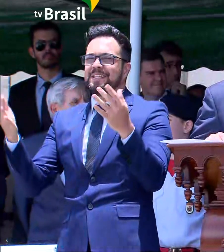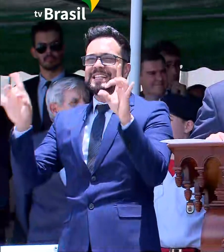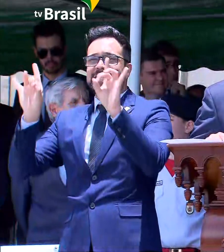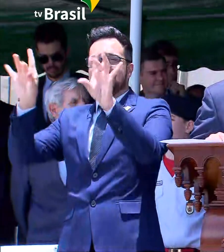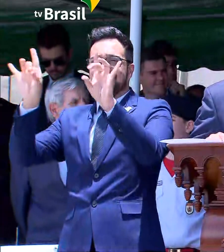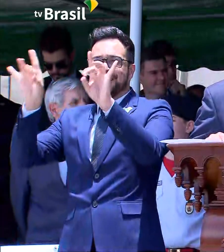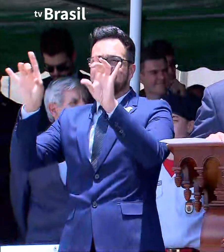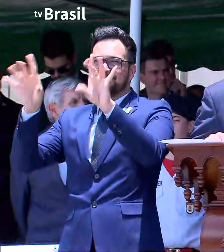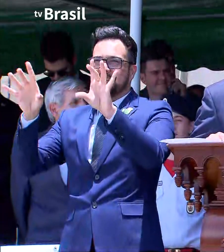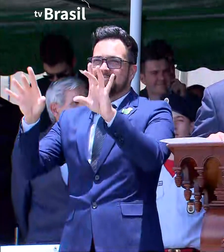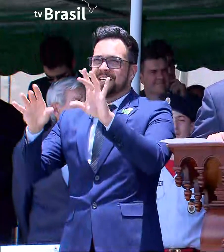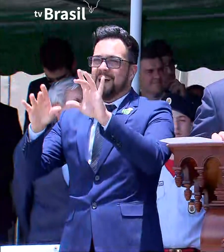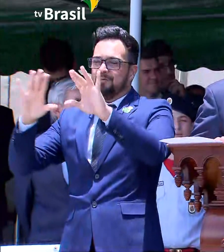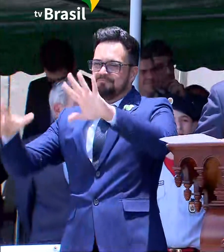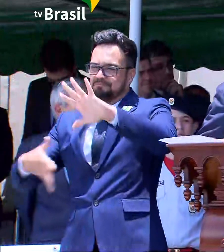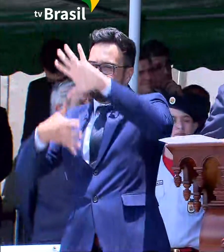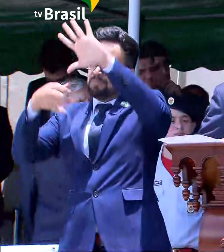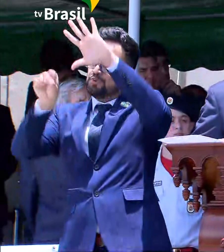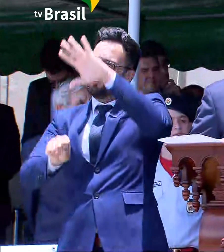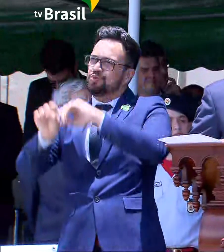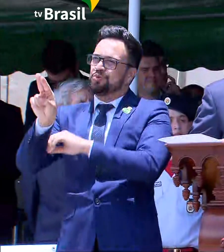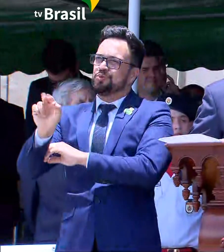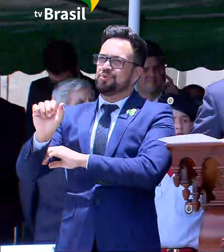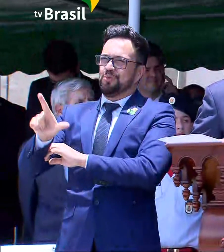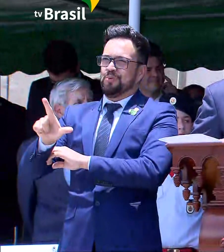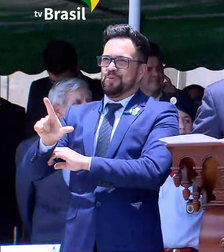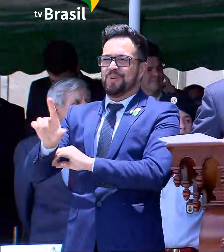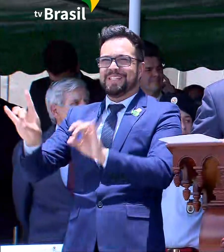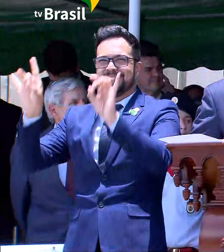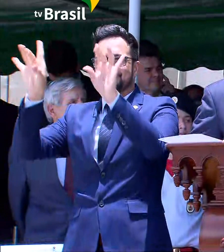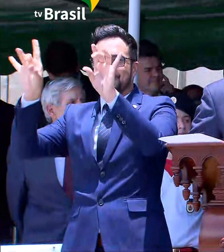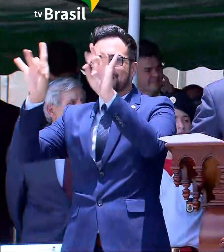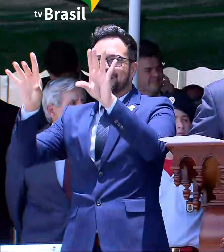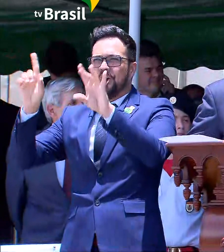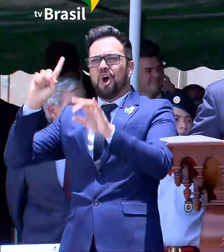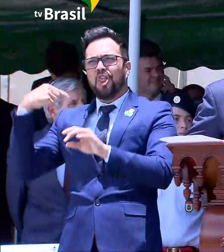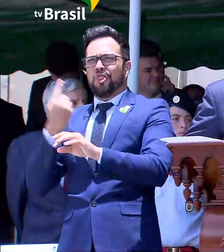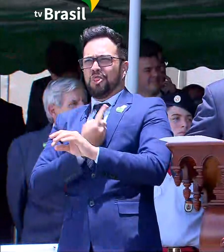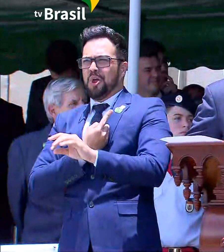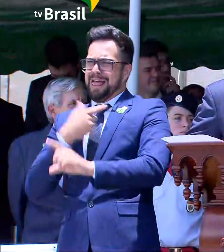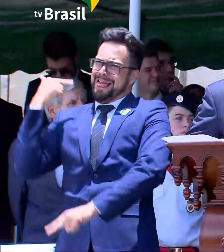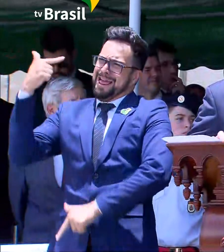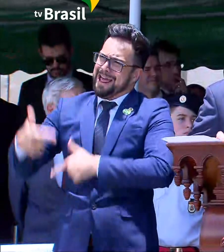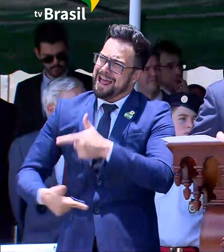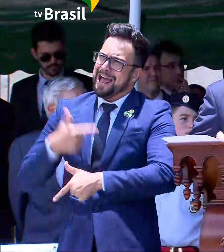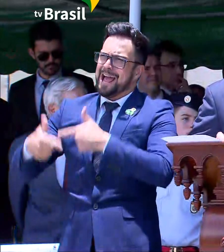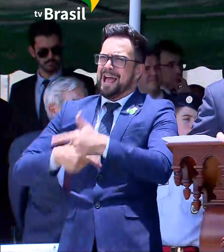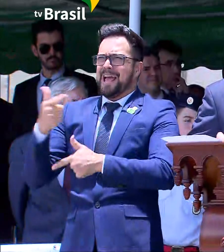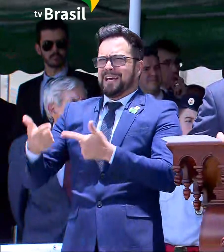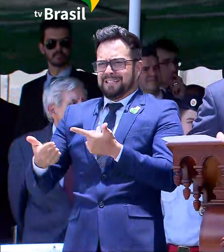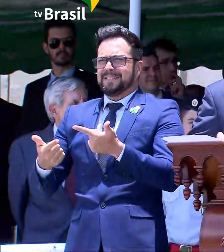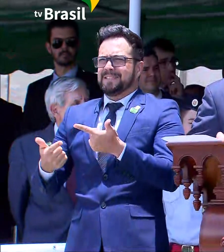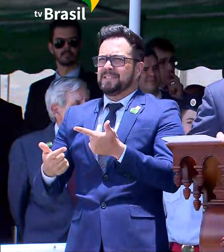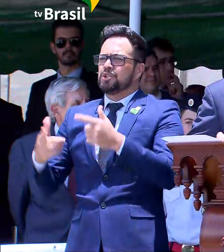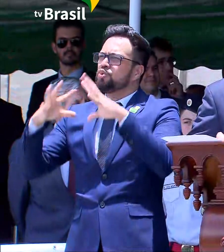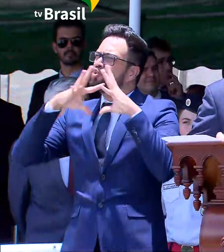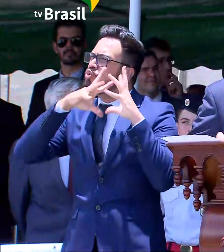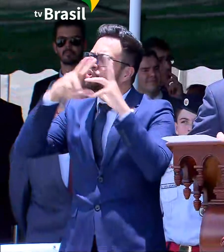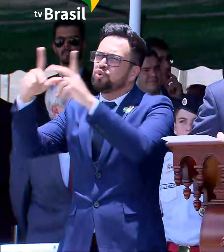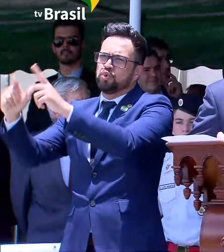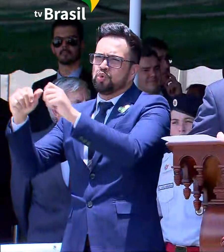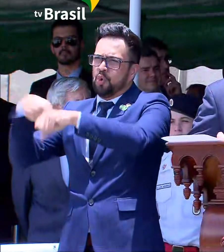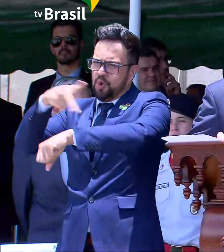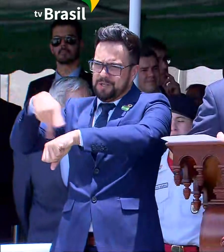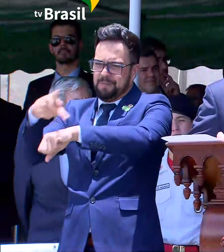em especial da nossa América do Sul. Nós não descansaremos enquanto todos os países